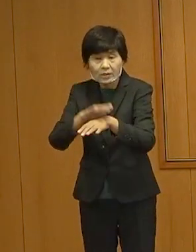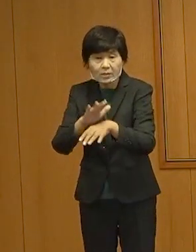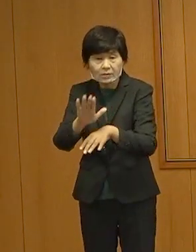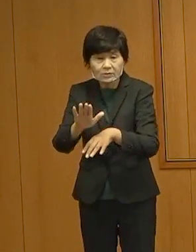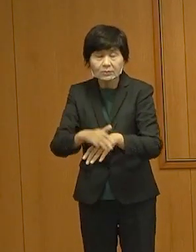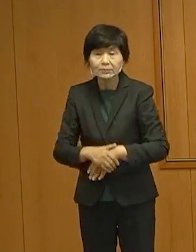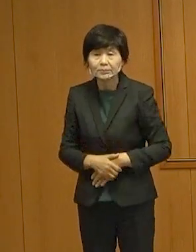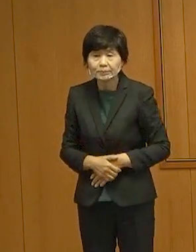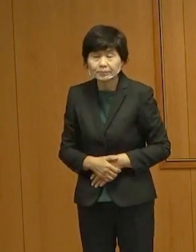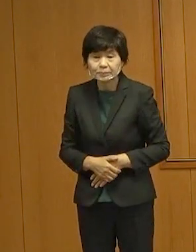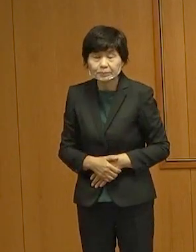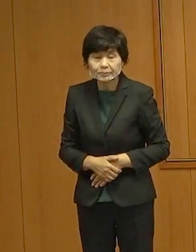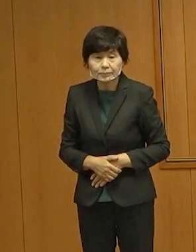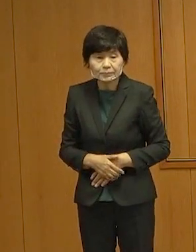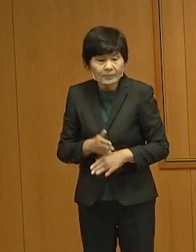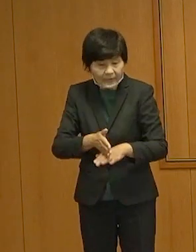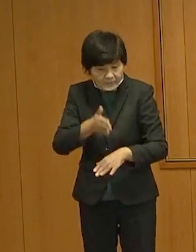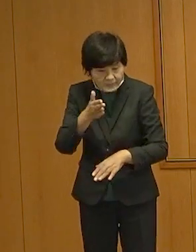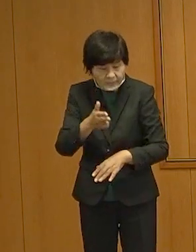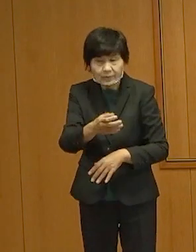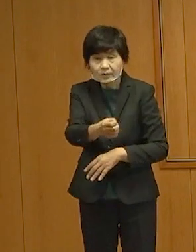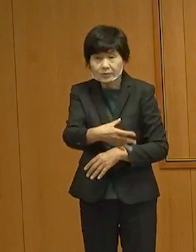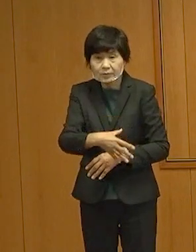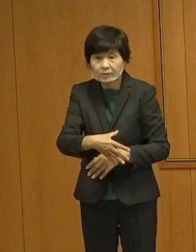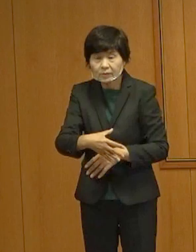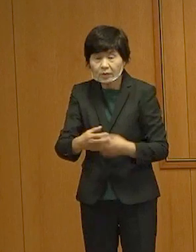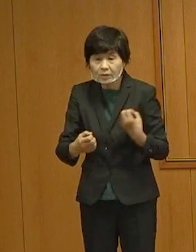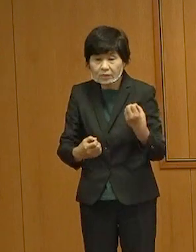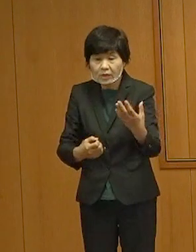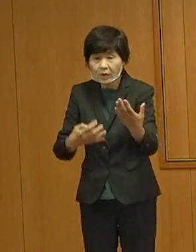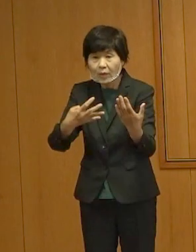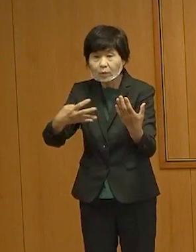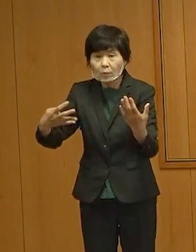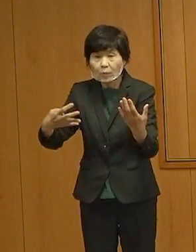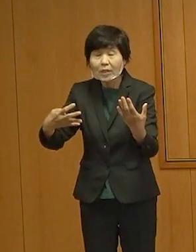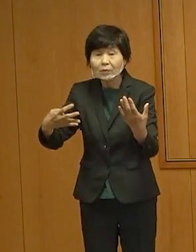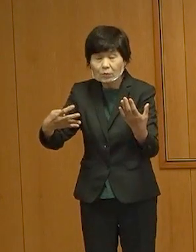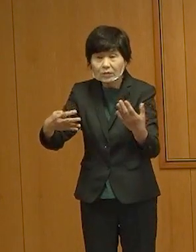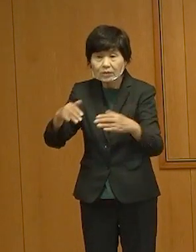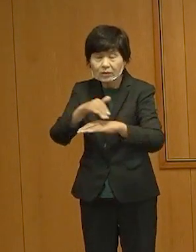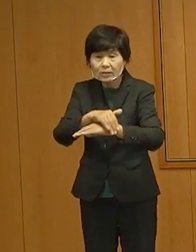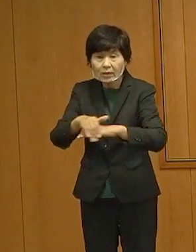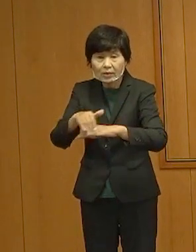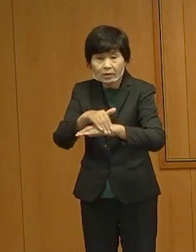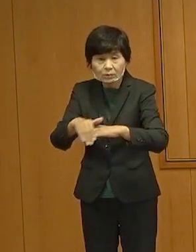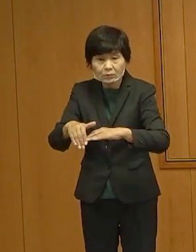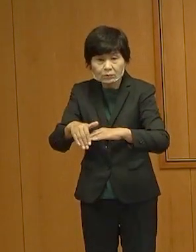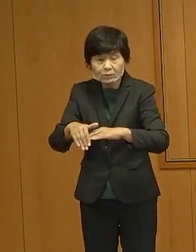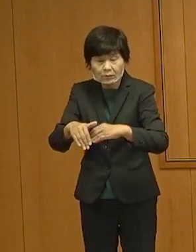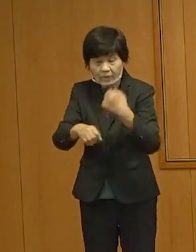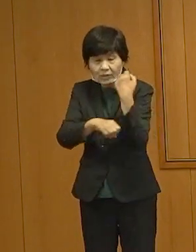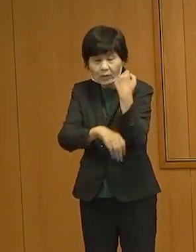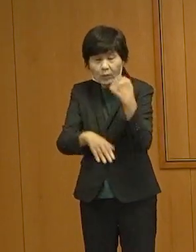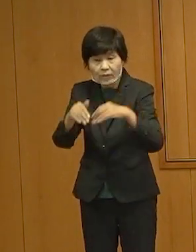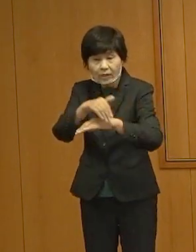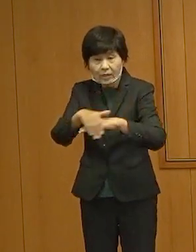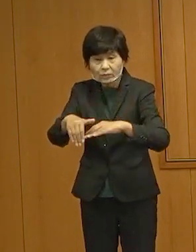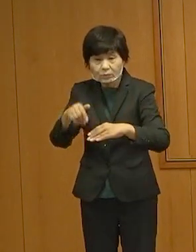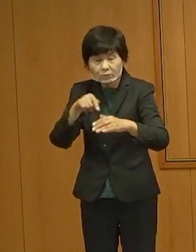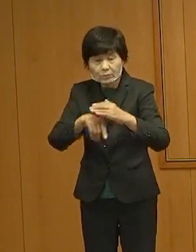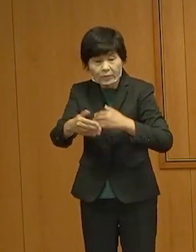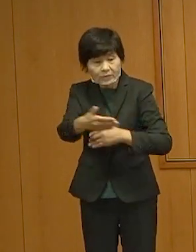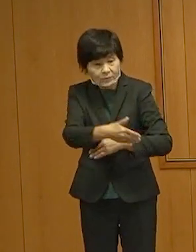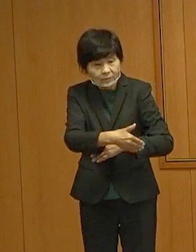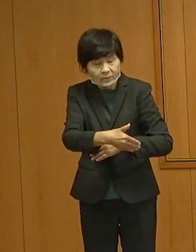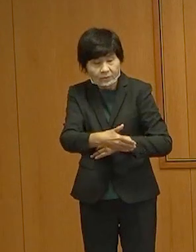です。 ありがとうございます。令和4年度に、計画 基本計画、は い、基本計画を策定